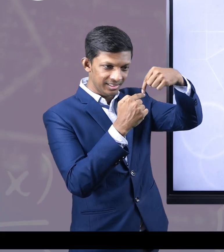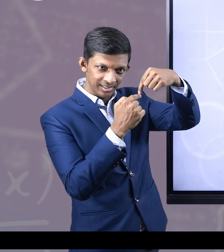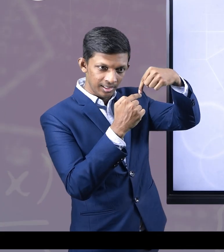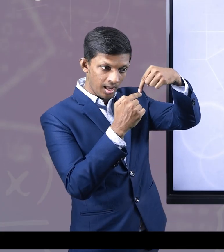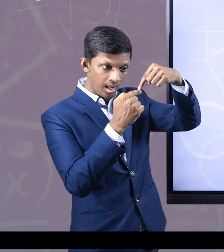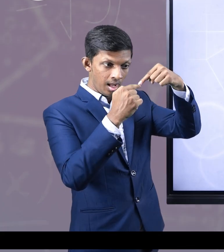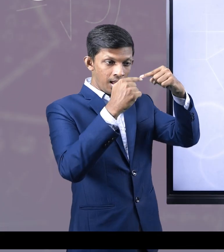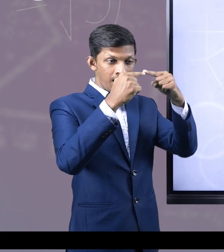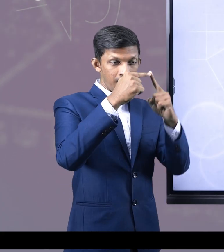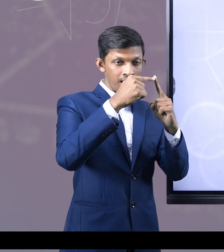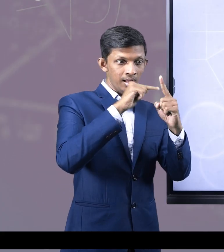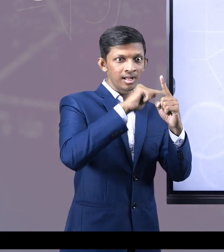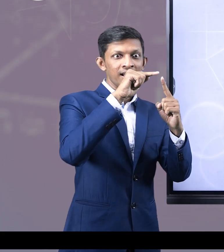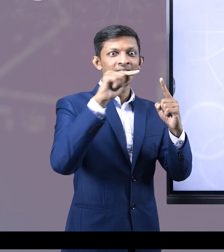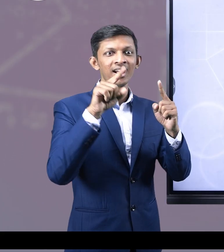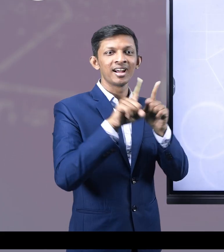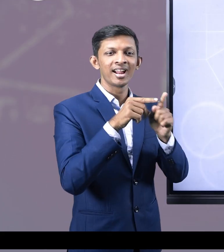प्रतिक्षेप कोन,